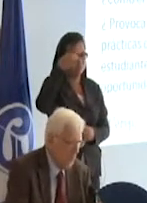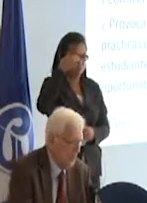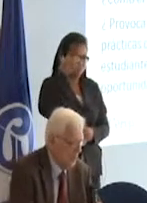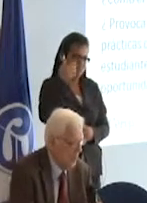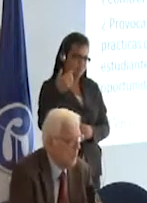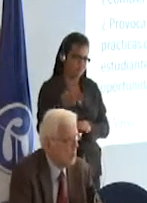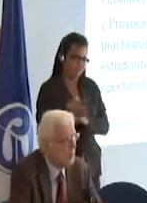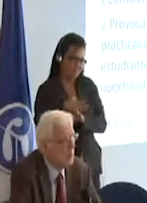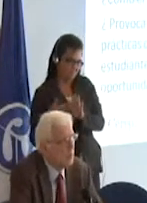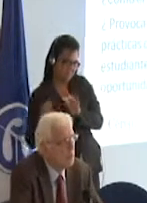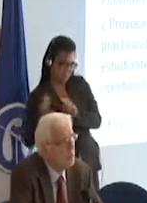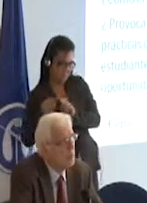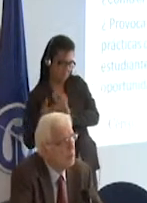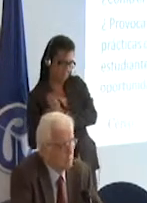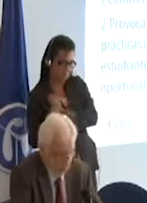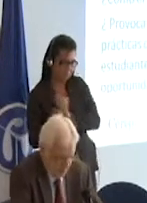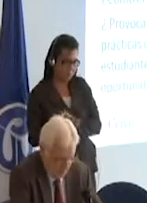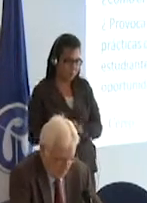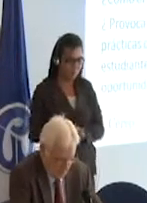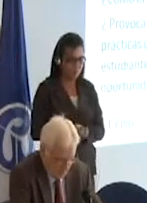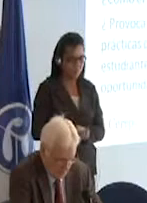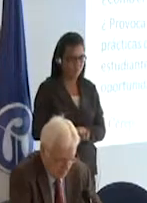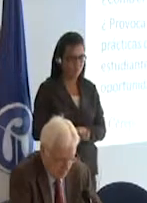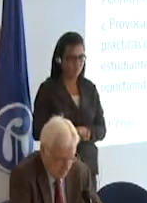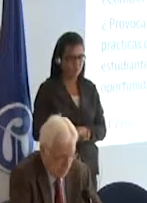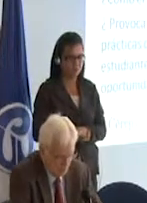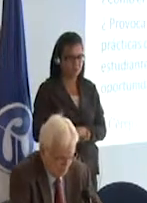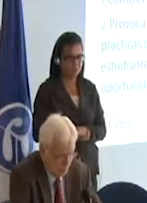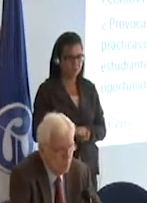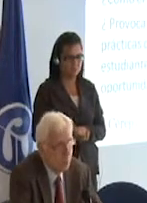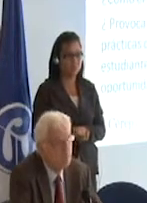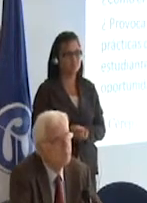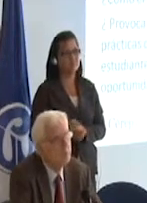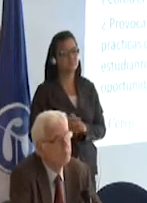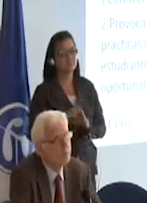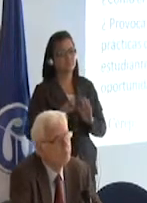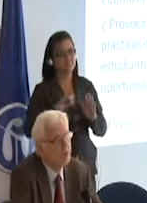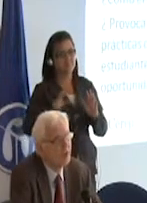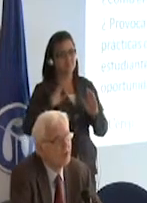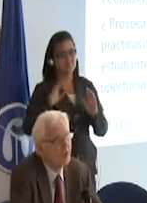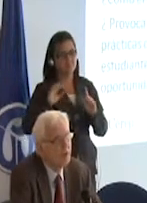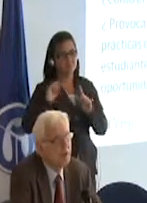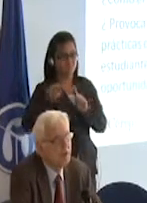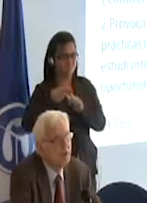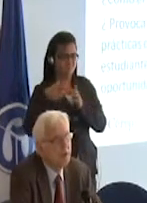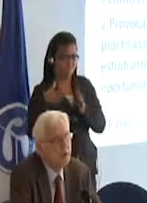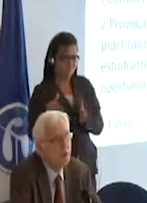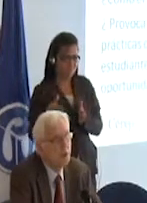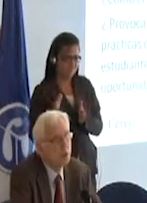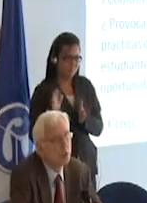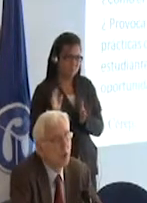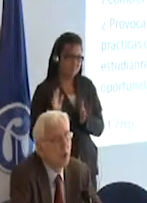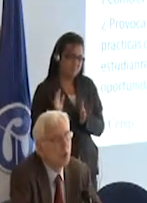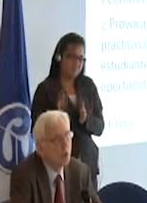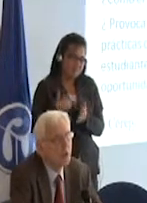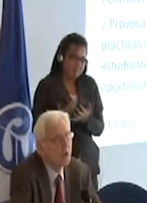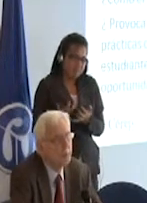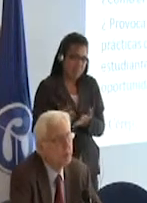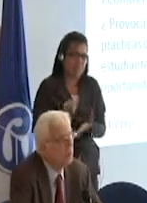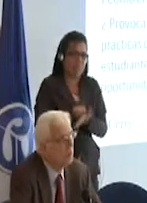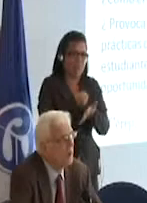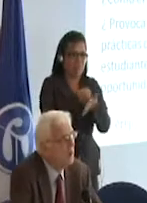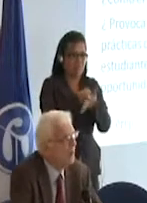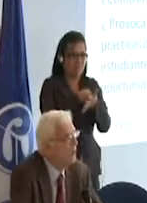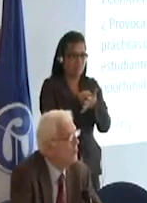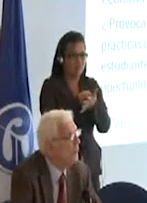Donc, dans un premier temps, je voudrais vous d'essayer de définir trois